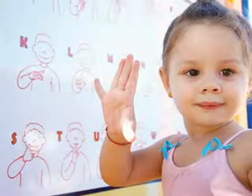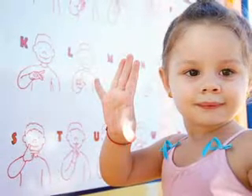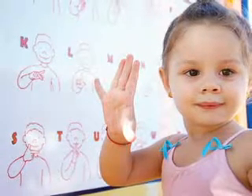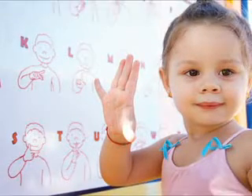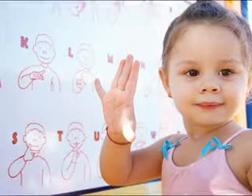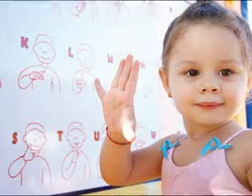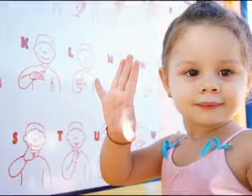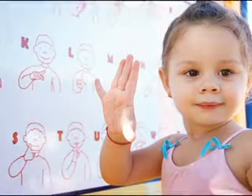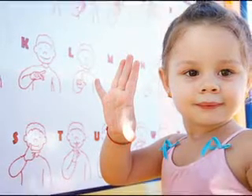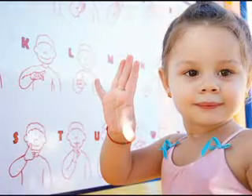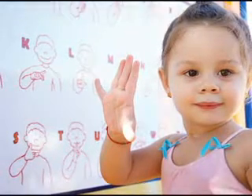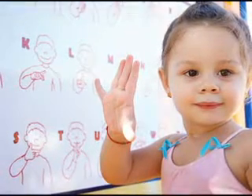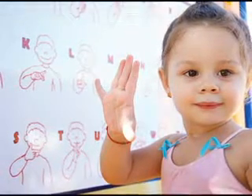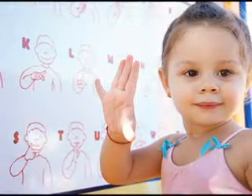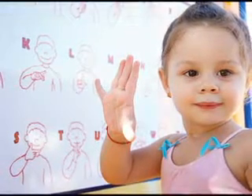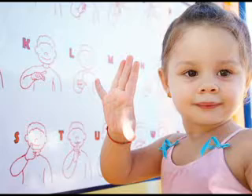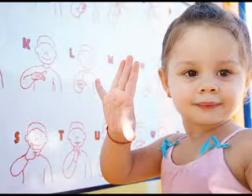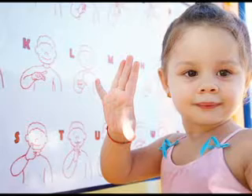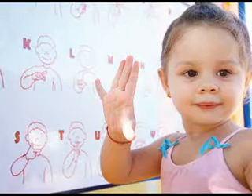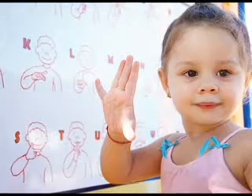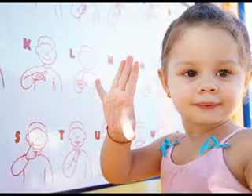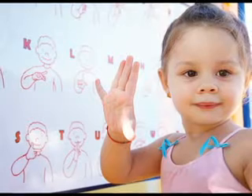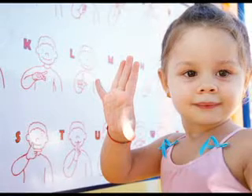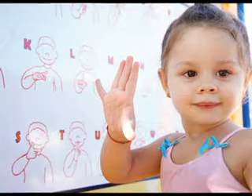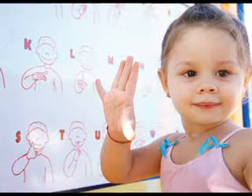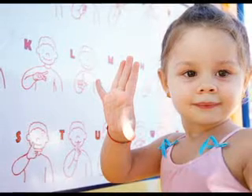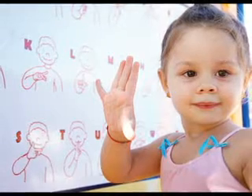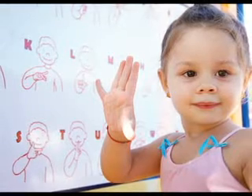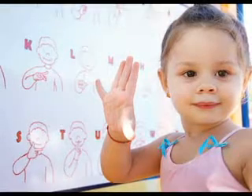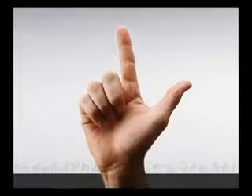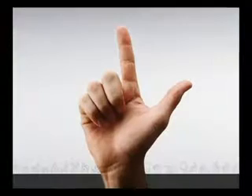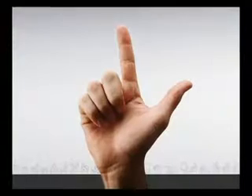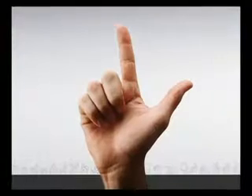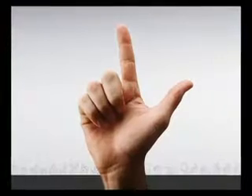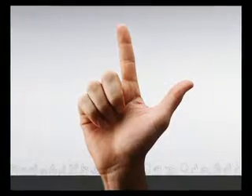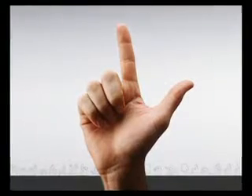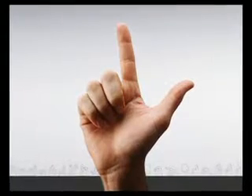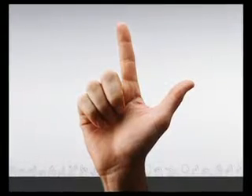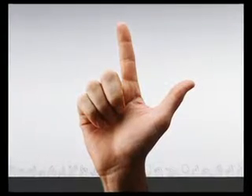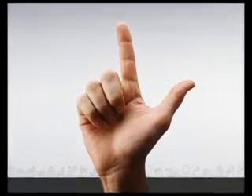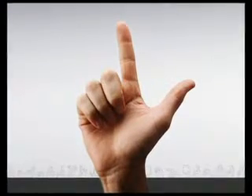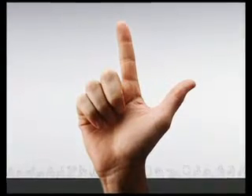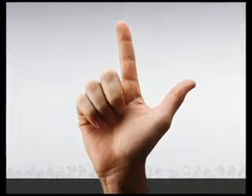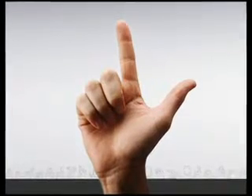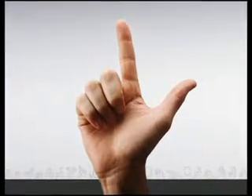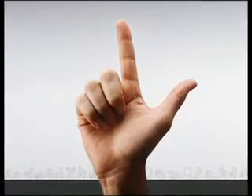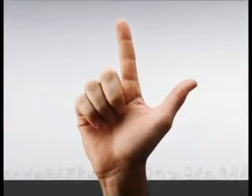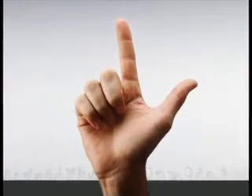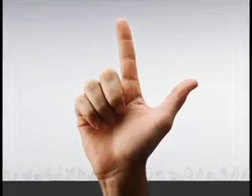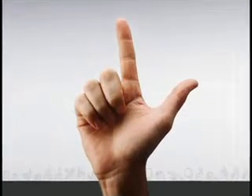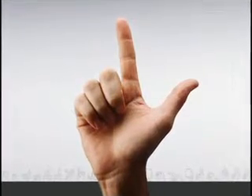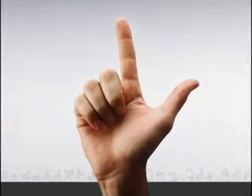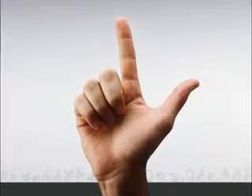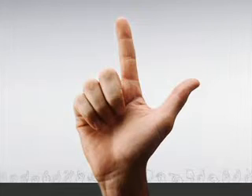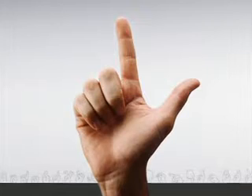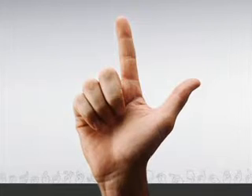de articulação, locais no espaço ou no corpo onde os sinais são feitos também de expressão facial e corporal,